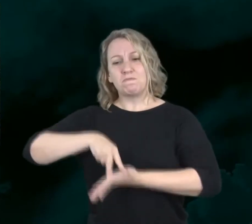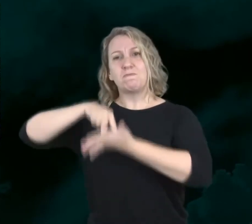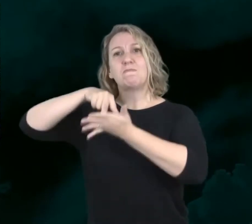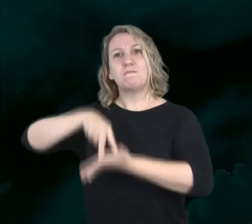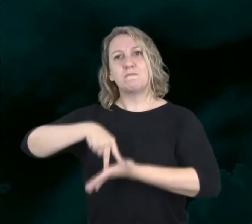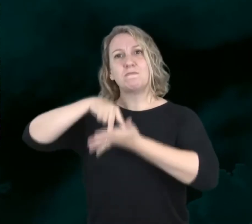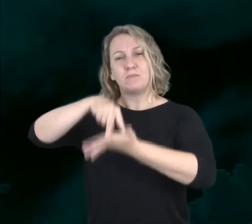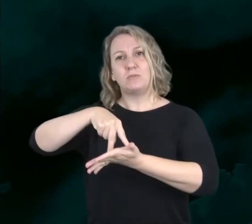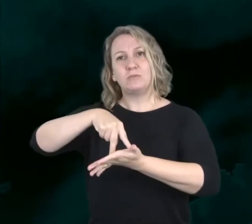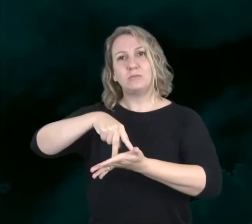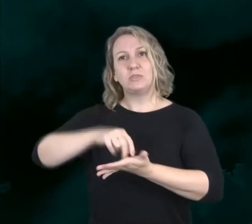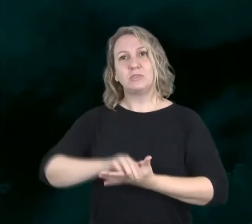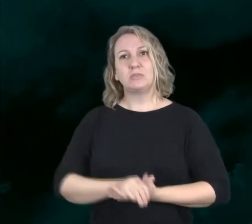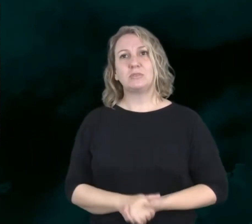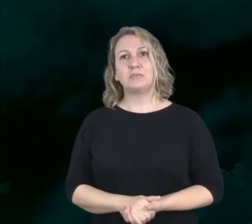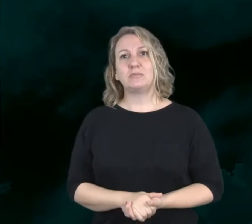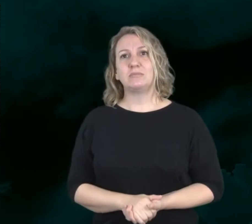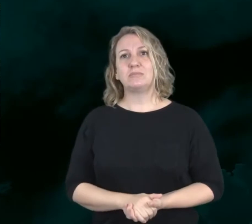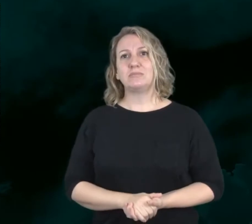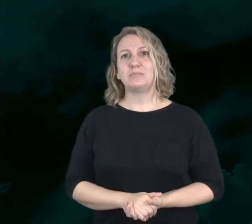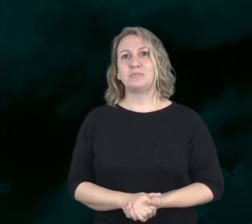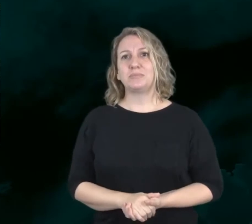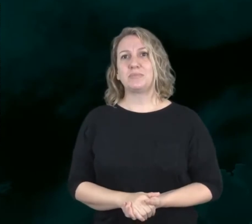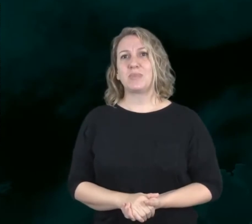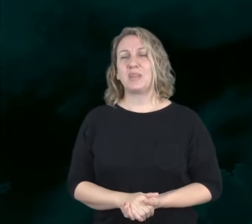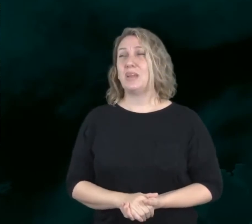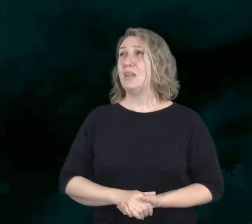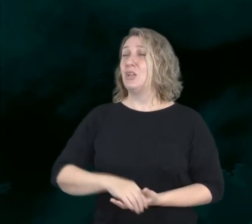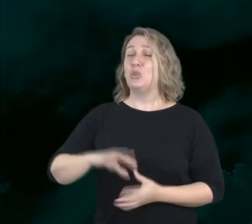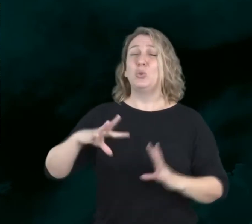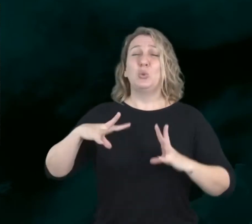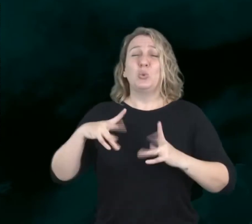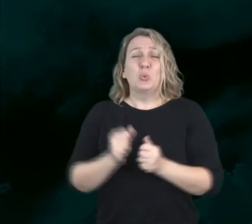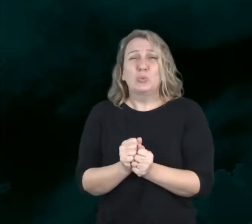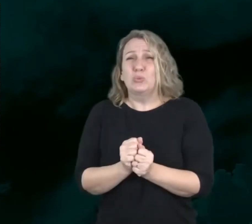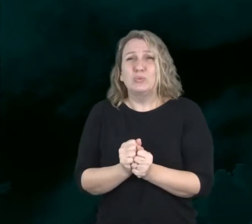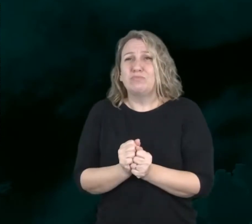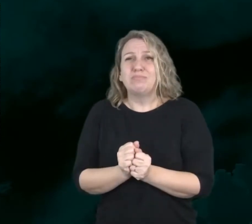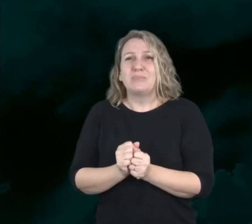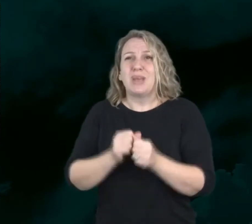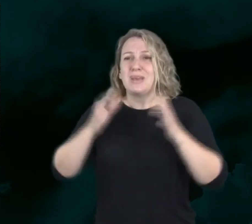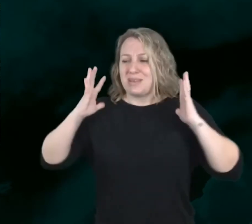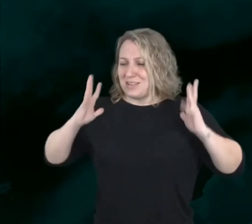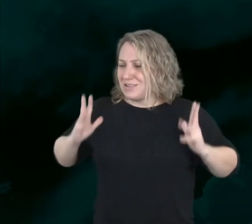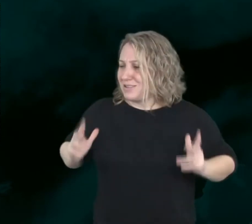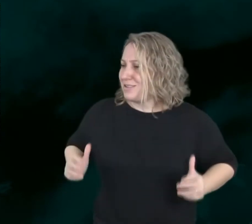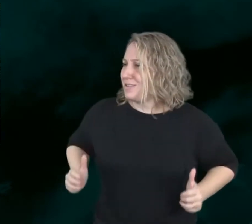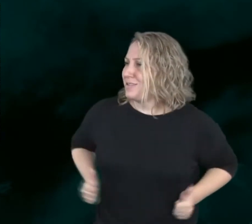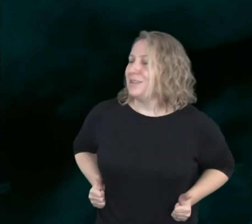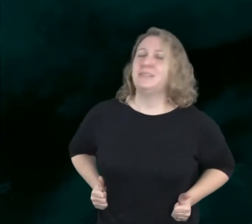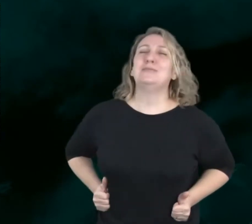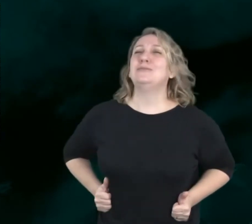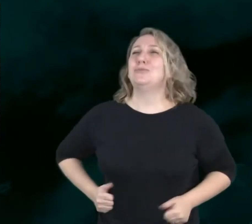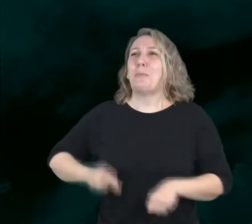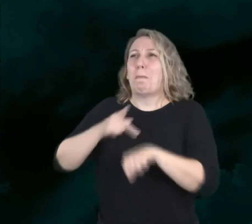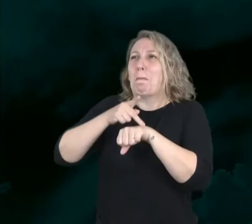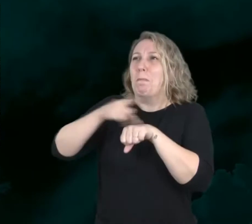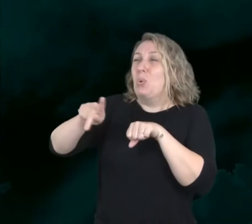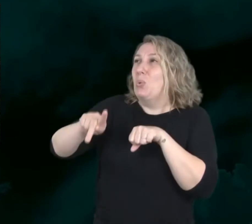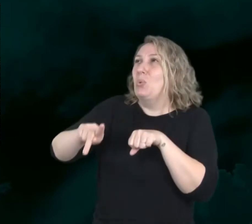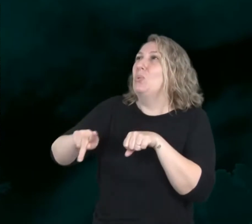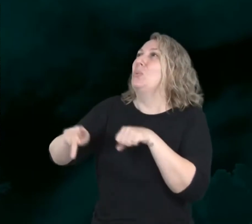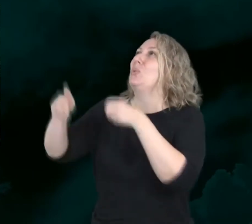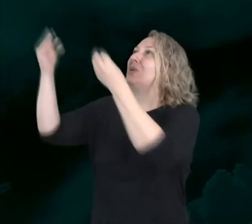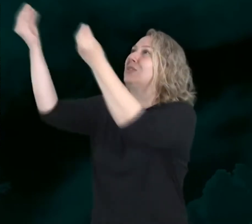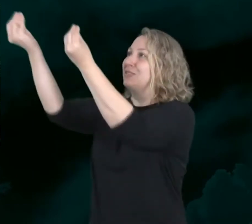e toda natureza santa de Deus e todas as riquezas de Deus. Deus deseja